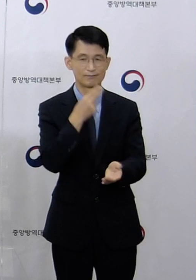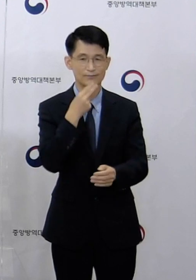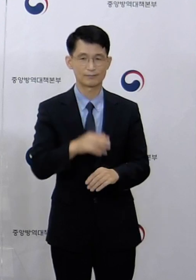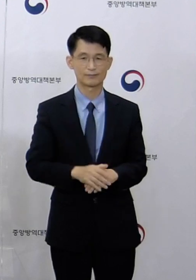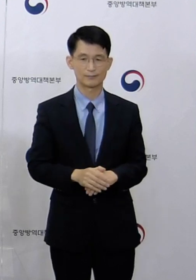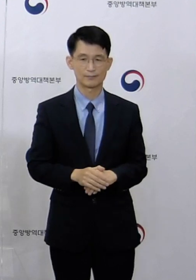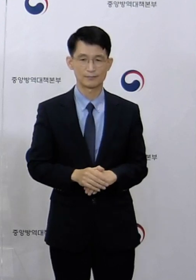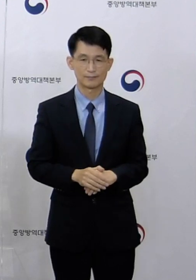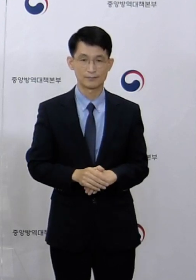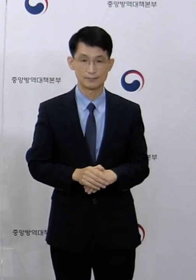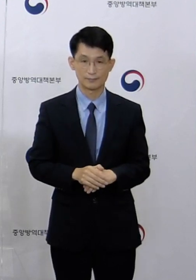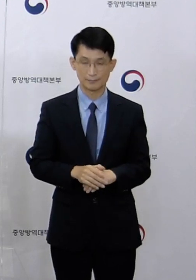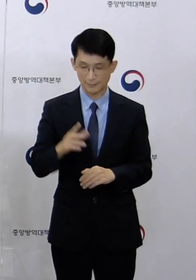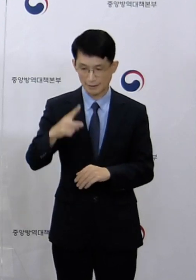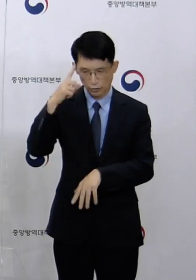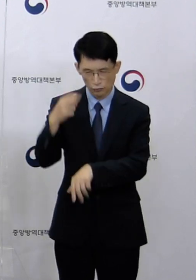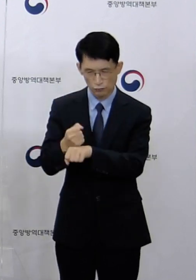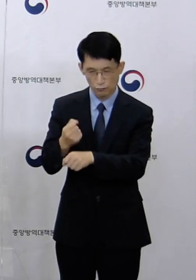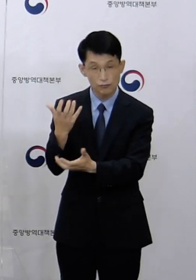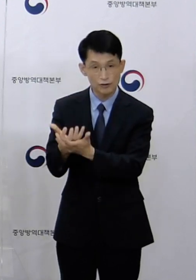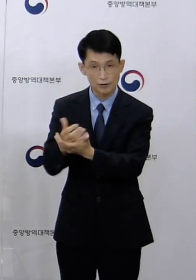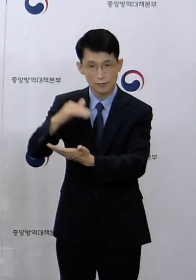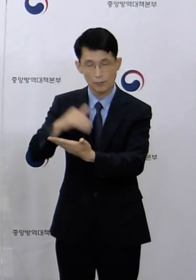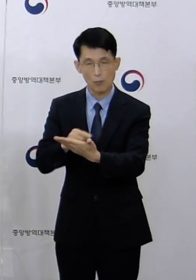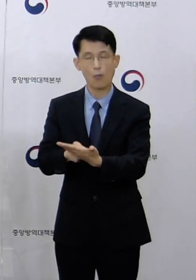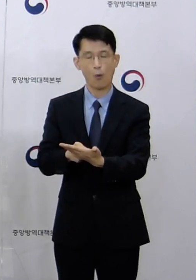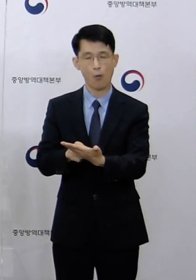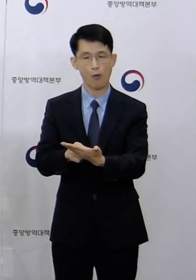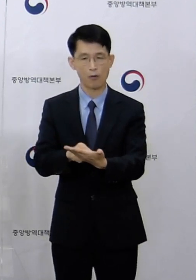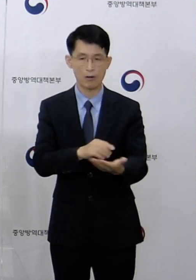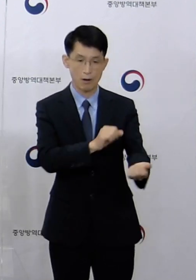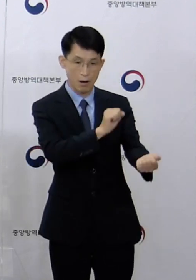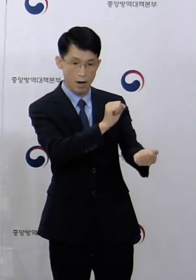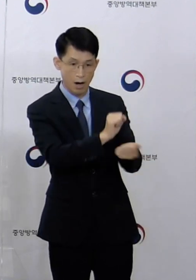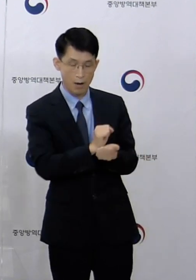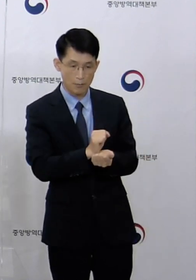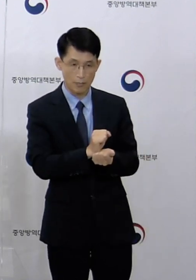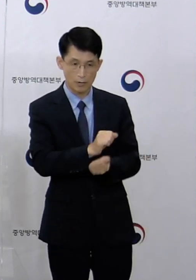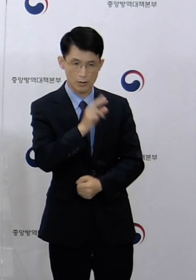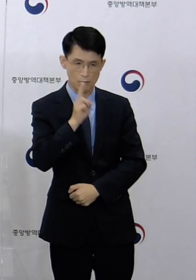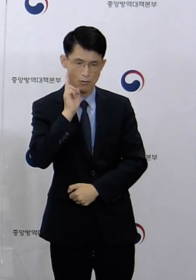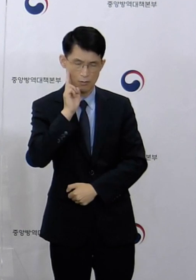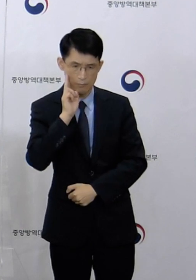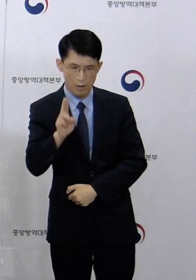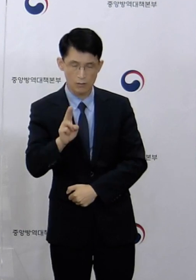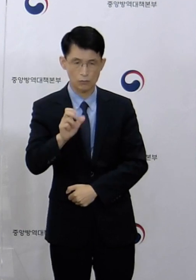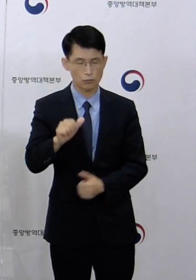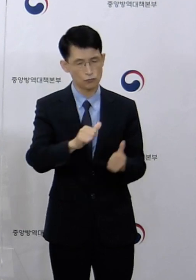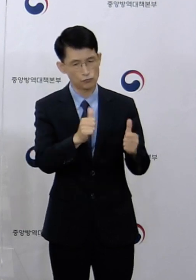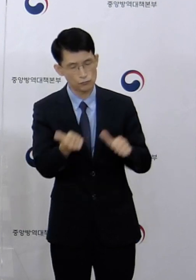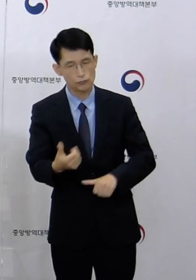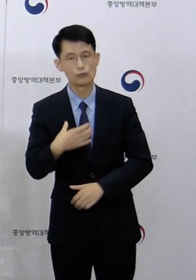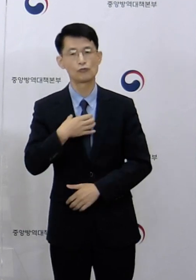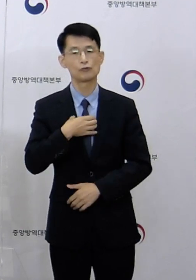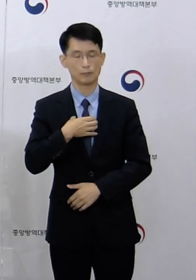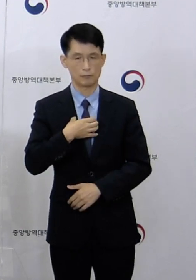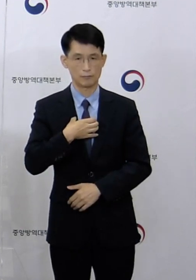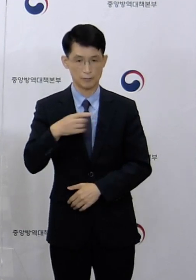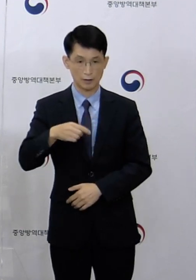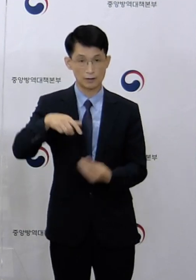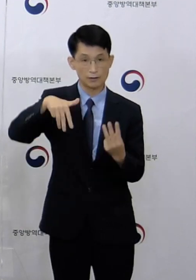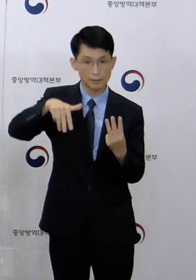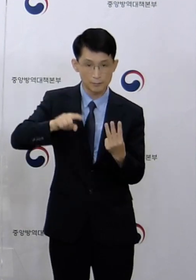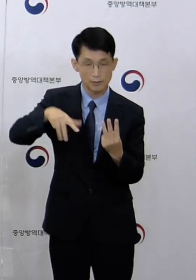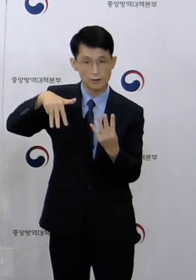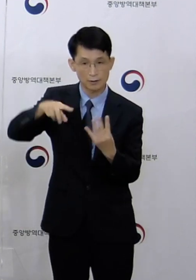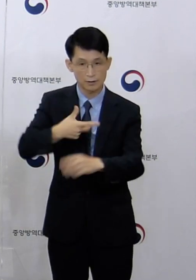앞선 자료를 근거로 감염 시 높은 중증 사망 위험, 3차 접종 대비 4차 접종 후 높은 중증 사망